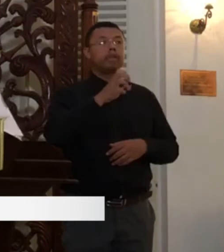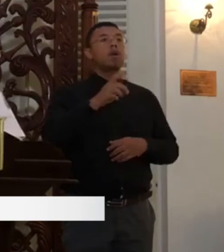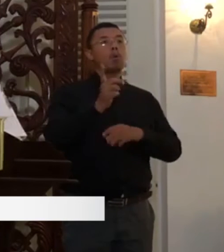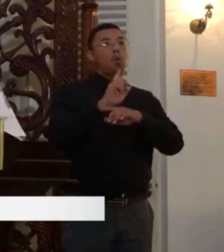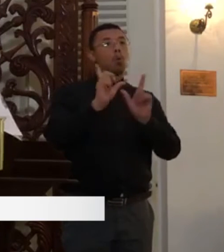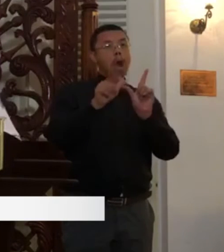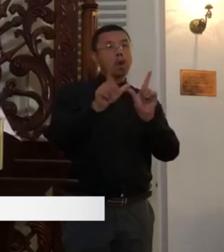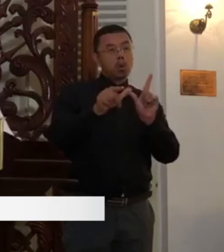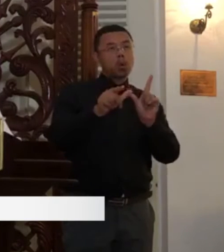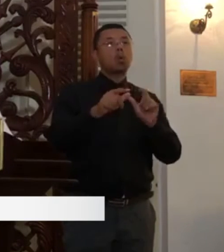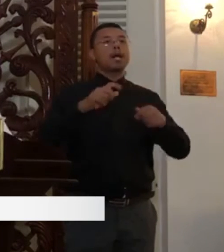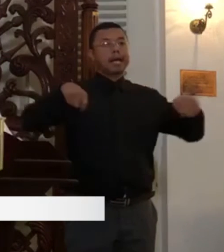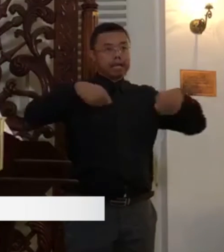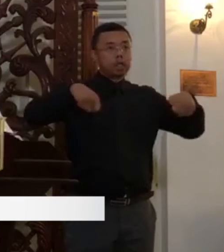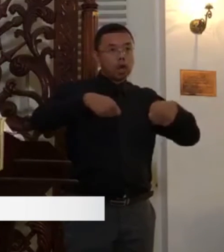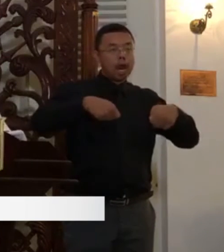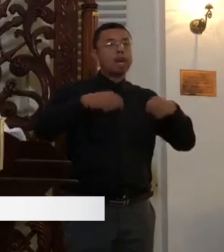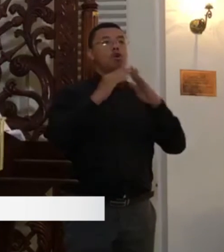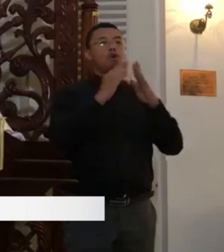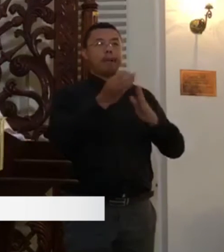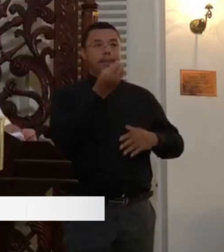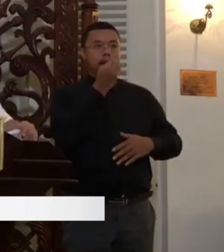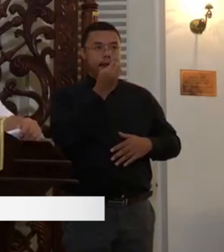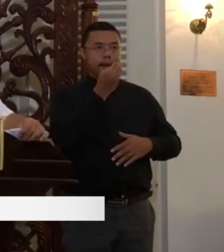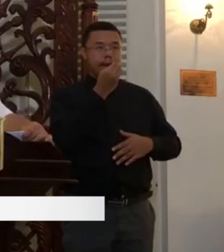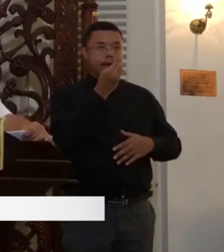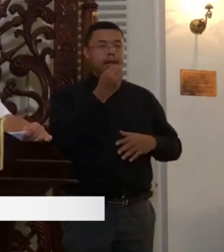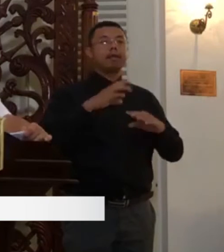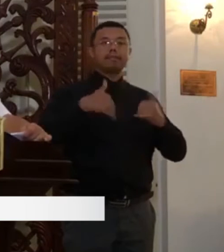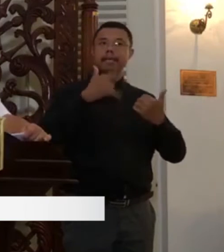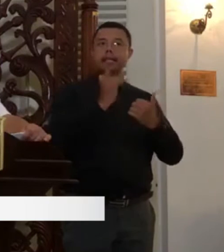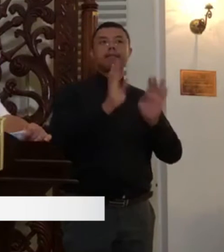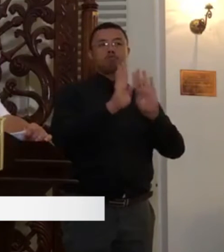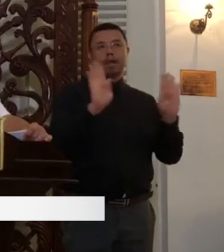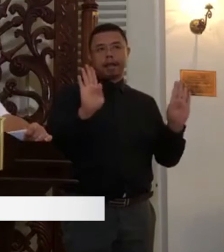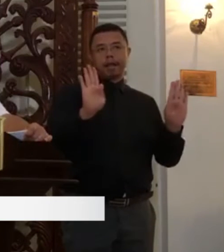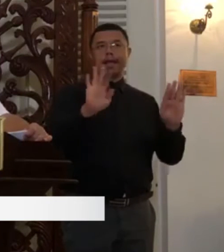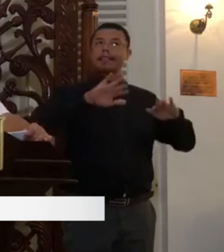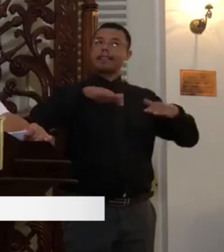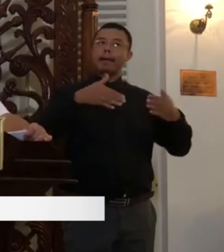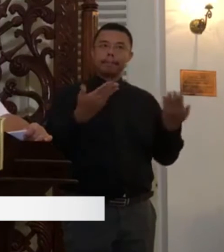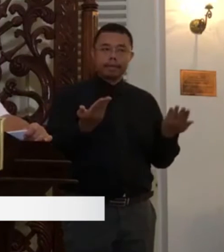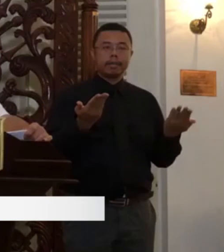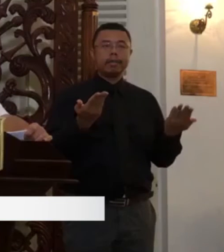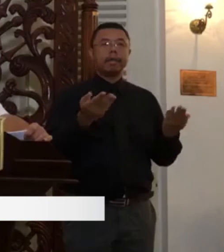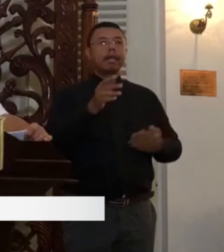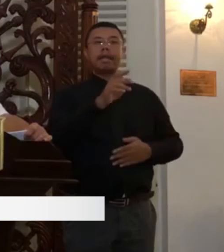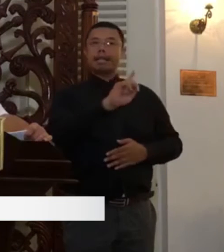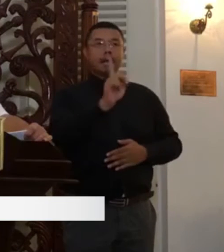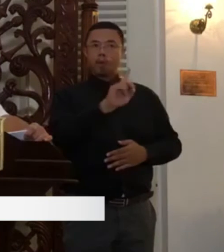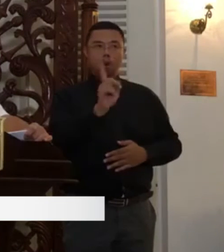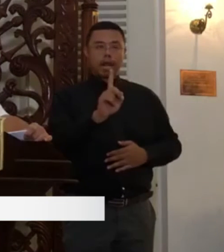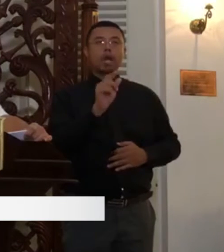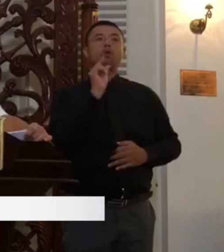warung, restoran, rumah makan bisa tetap buka, tetapi tidak